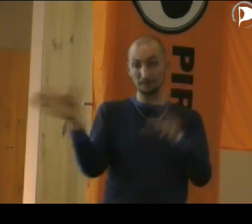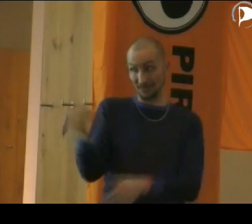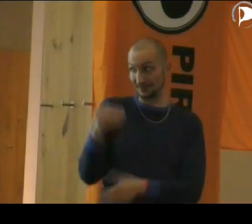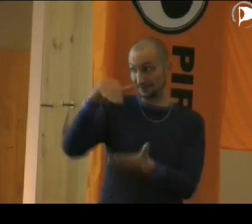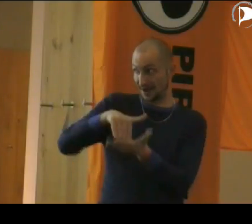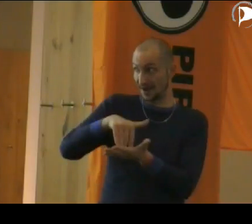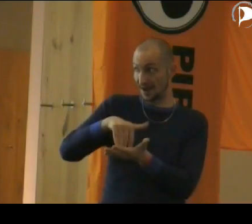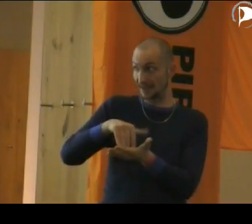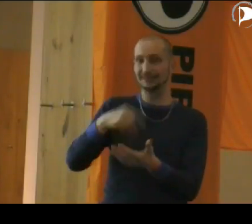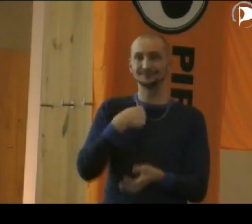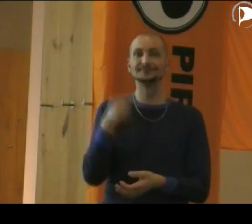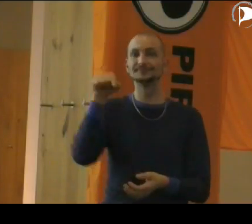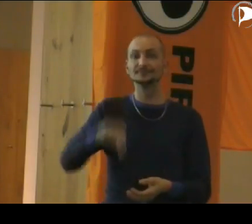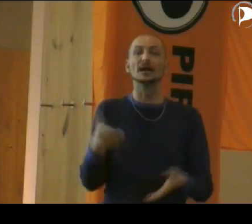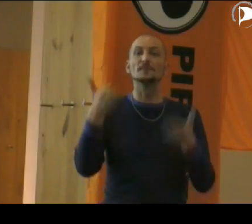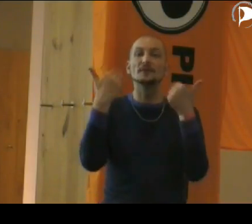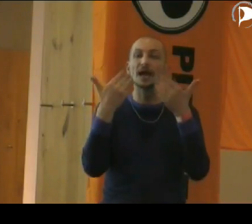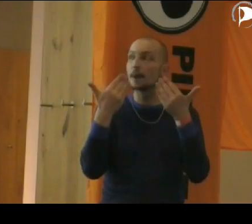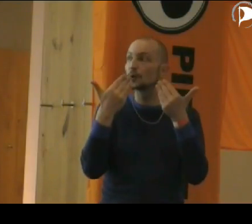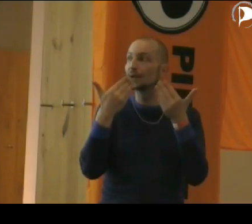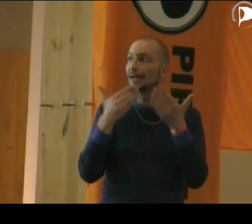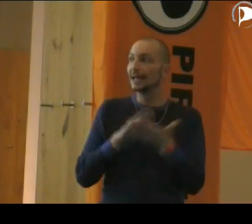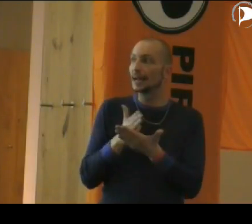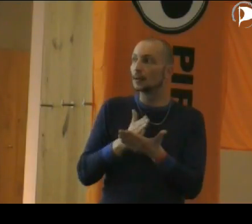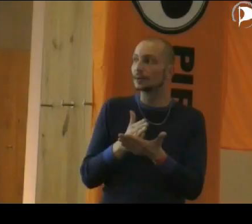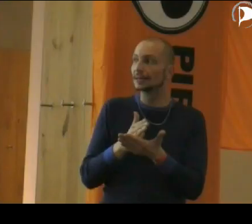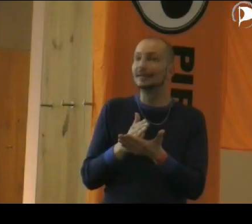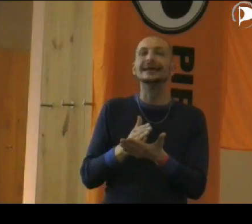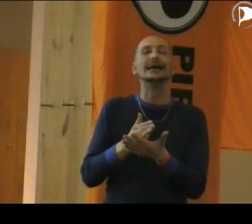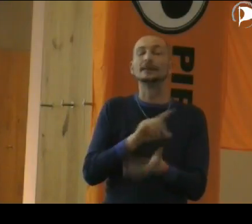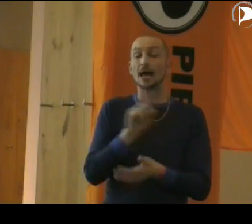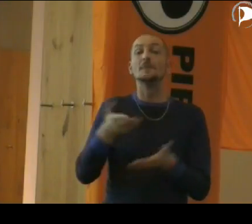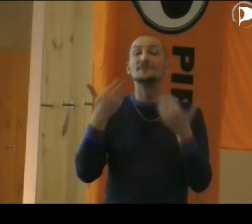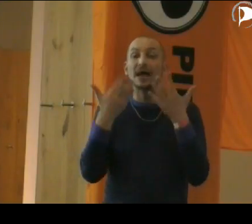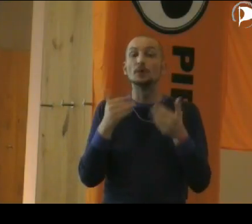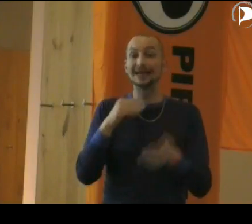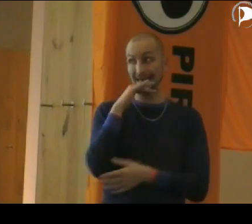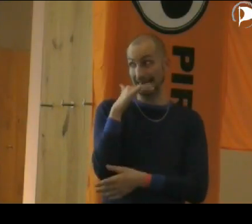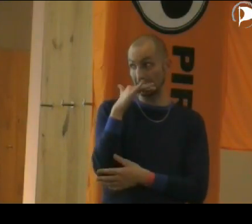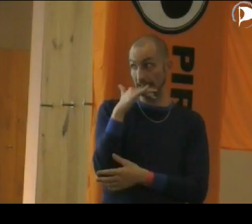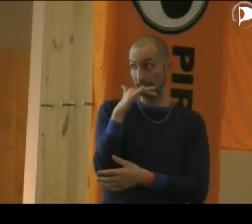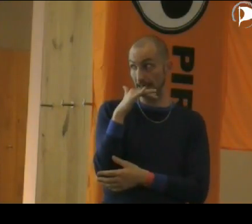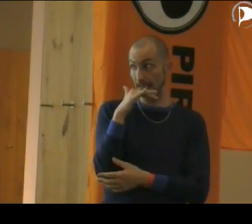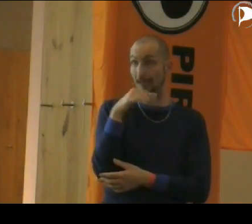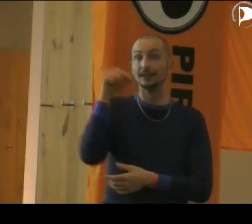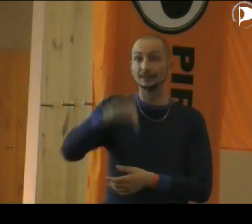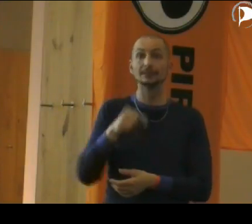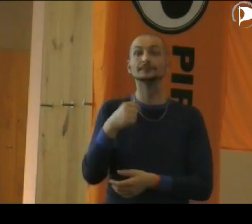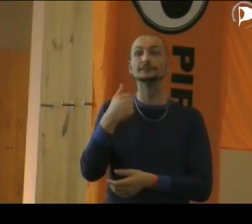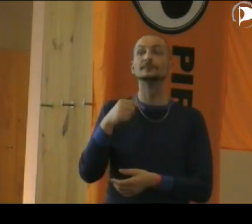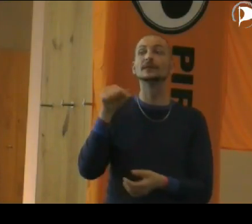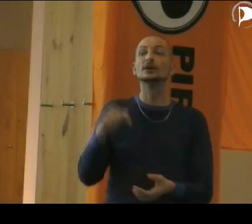ja ich mache ist das mit der bewerbungsmappe habt richtig gehört ist es eine weise sind lang habe ich viele aufmerksame besucher werden